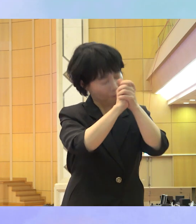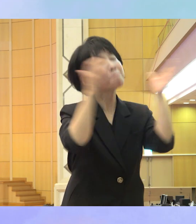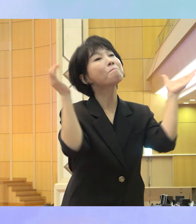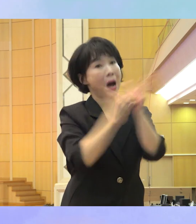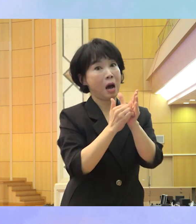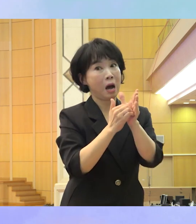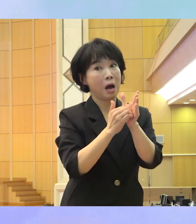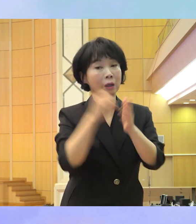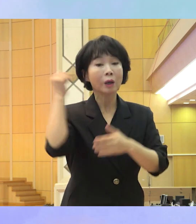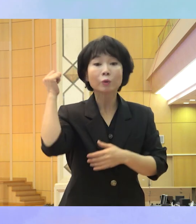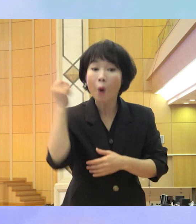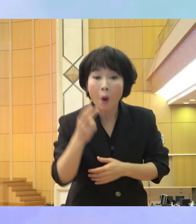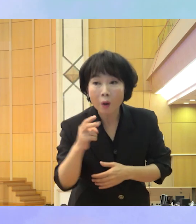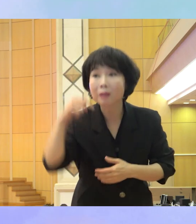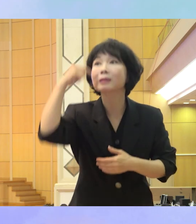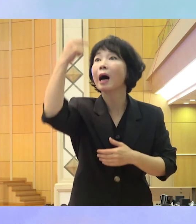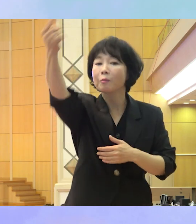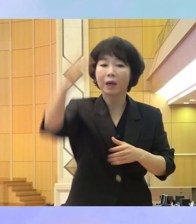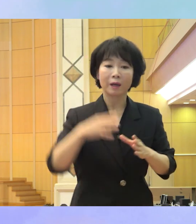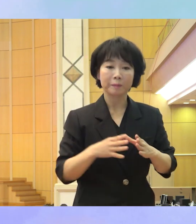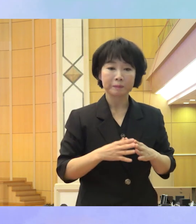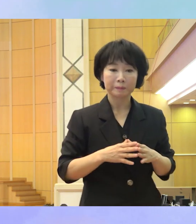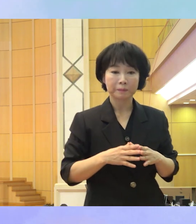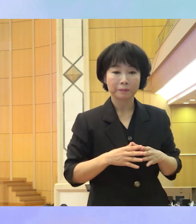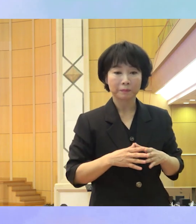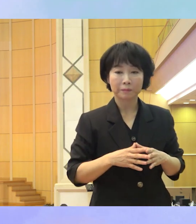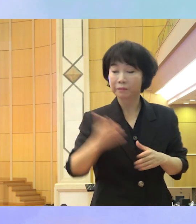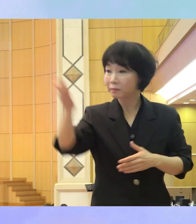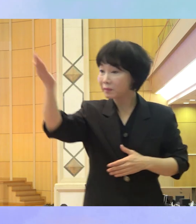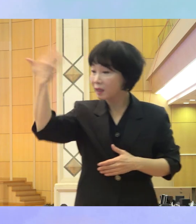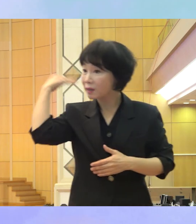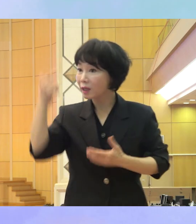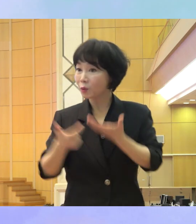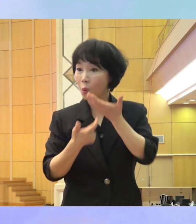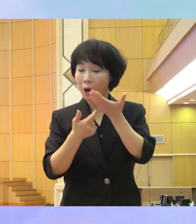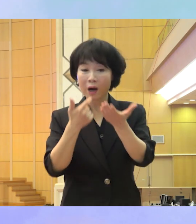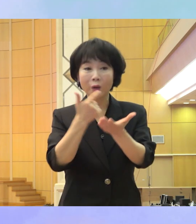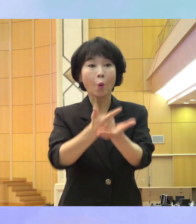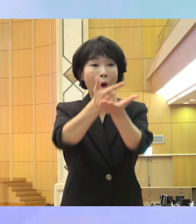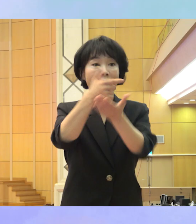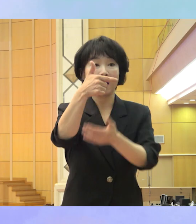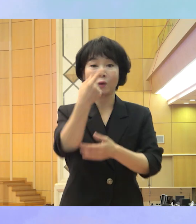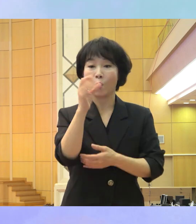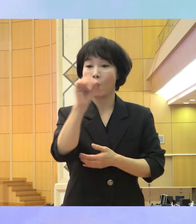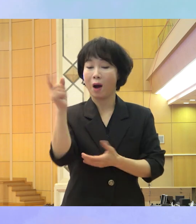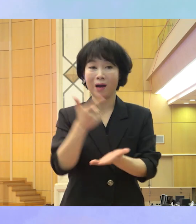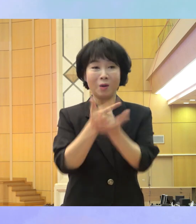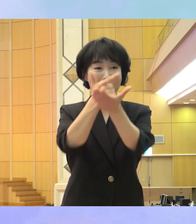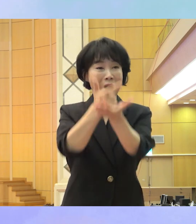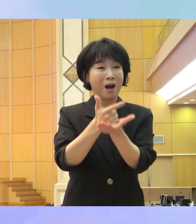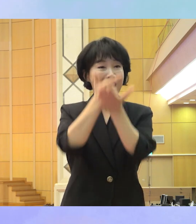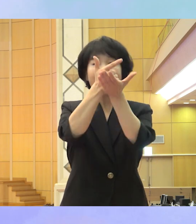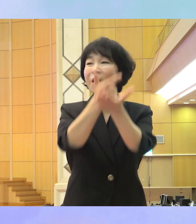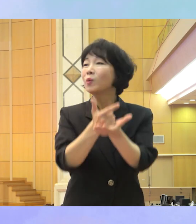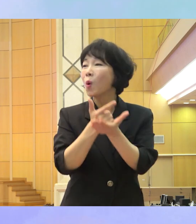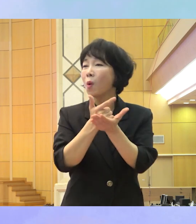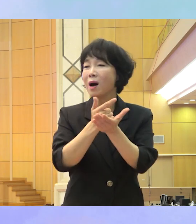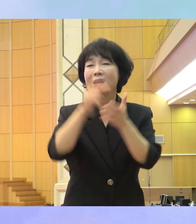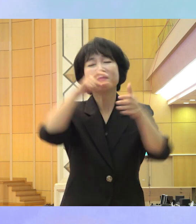있고, 그 다음에 노아 당시 여러분 잘 알지요? 노아 홍수